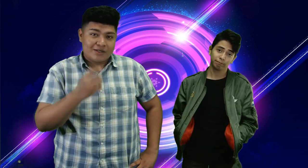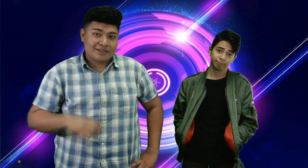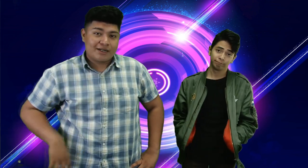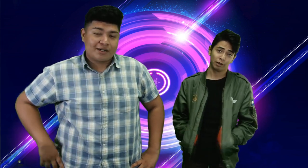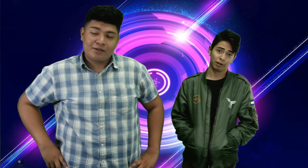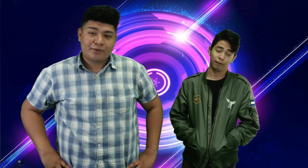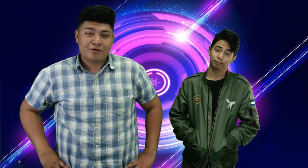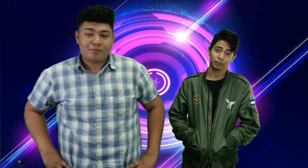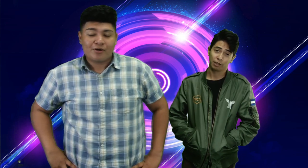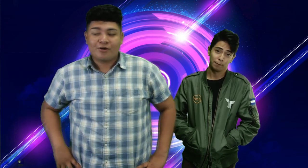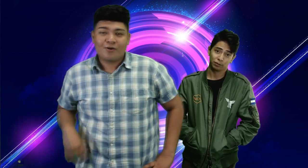y